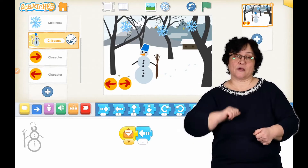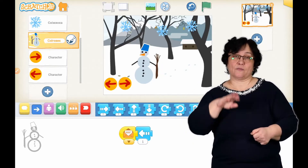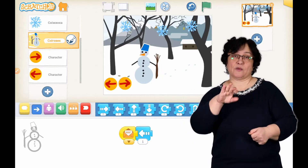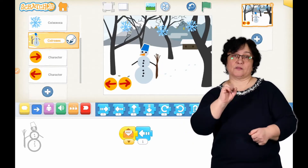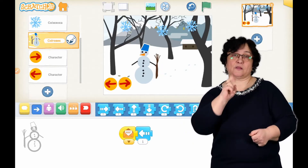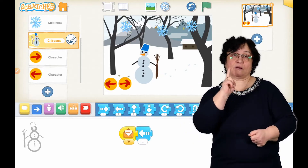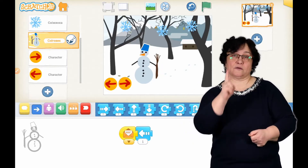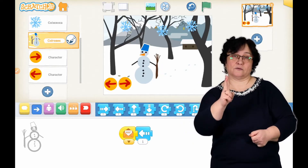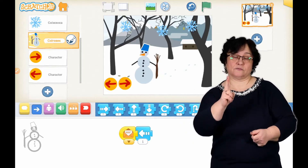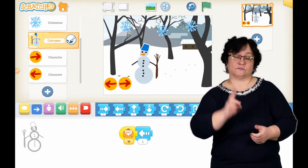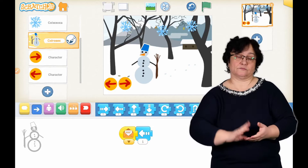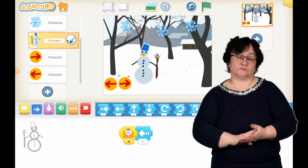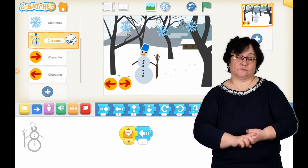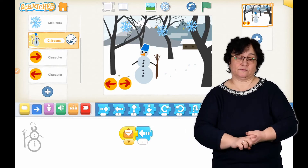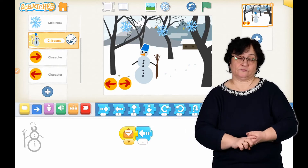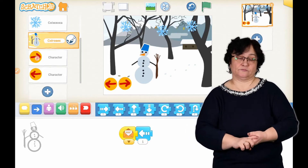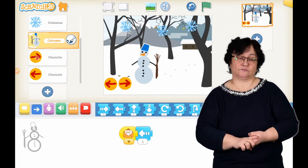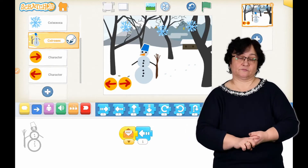Саме так.